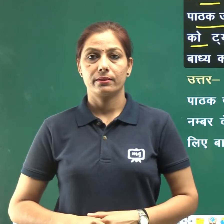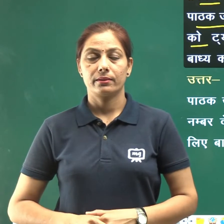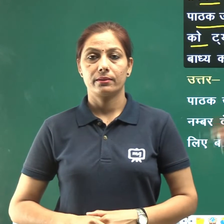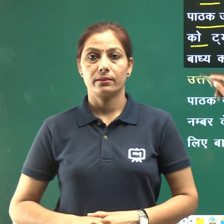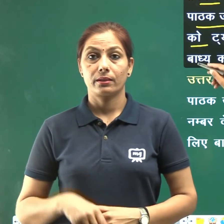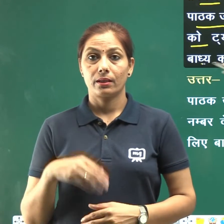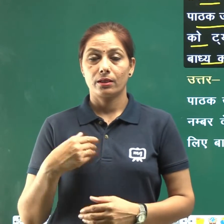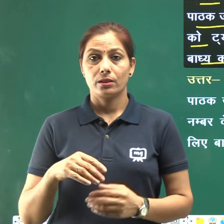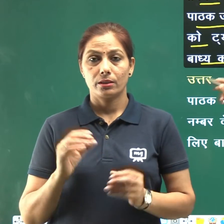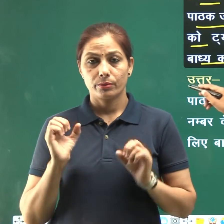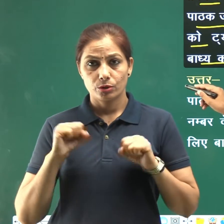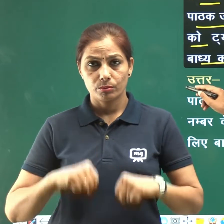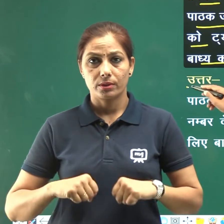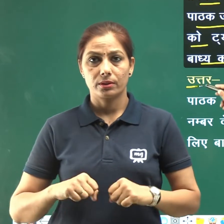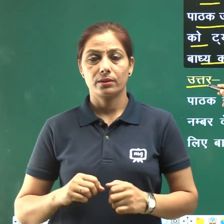बाध्य करते हैं?